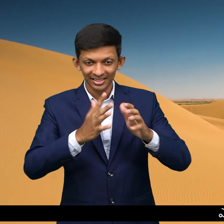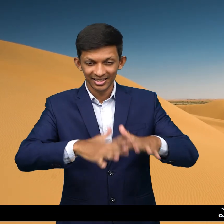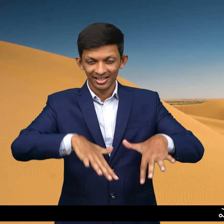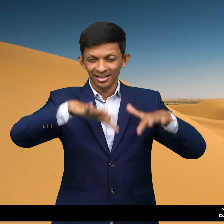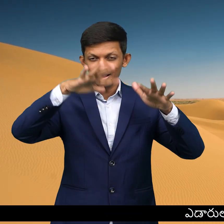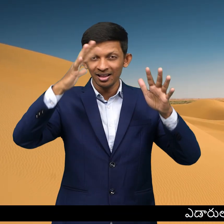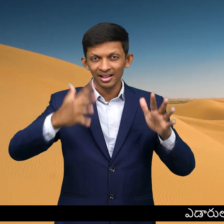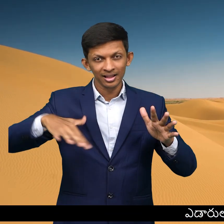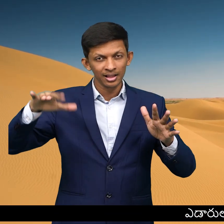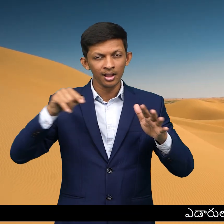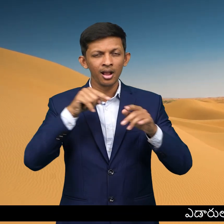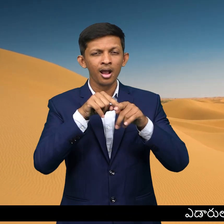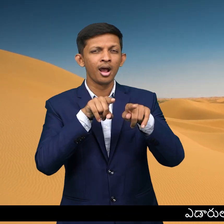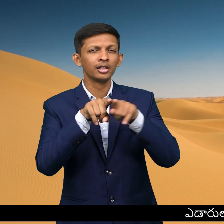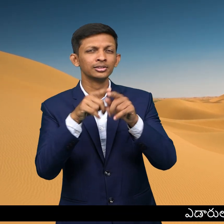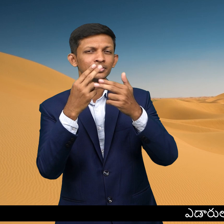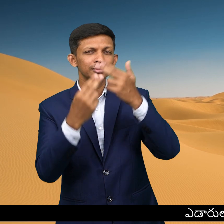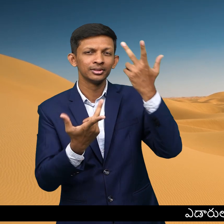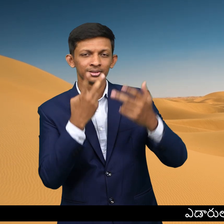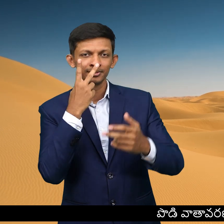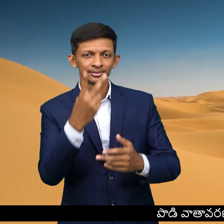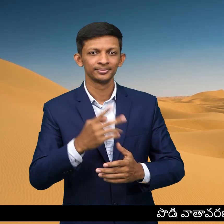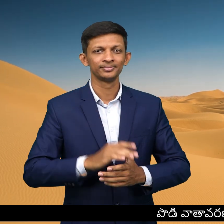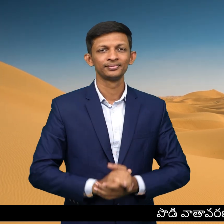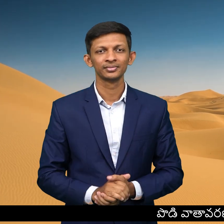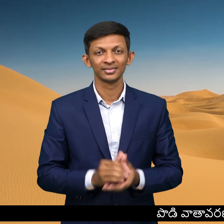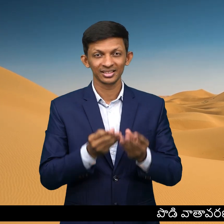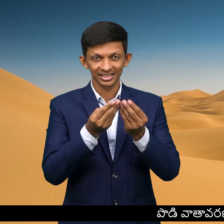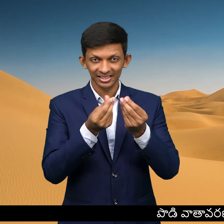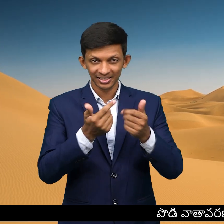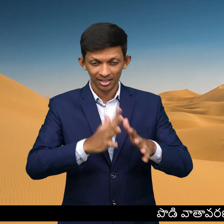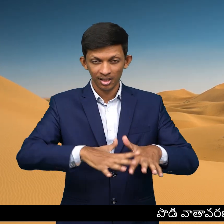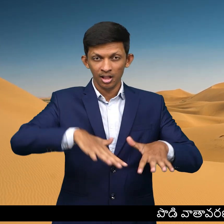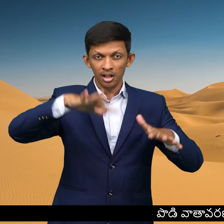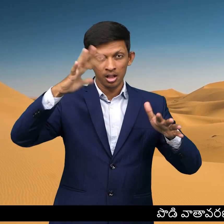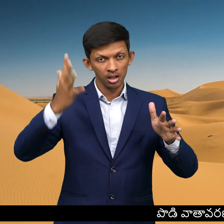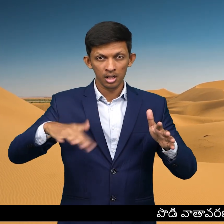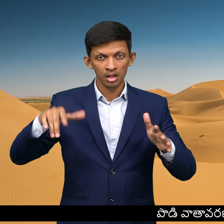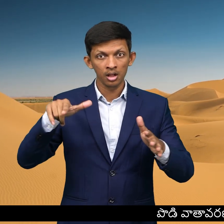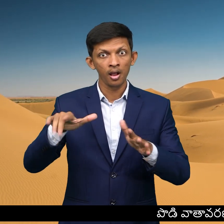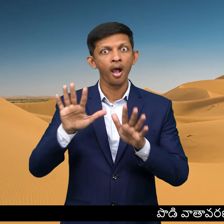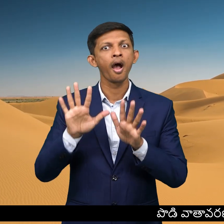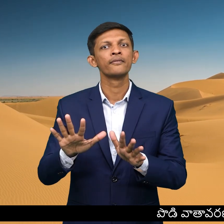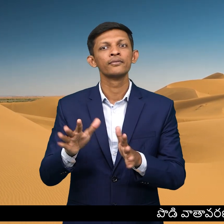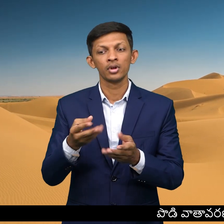ఎడారులు. ఎడారులు వేడి మరియు పొడి వాతావరణాన్ని కలిగి ఉంటాయి.